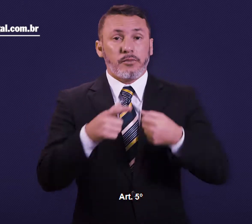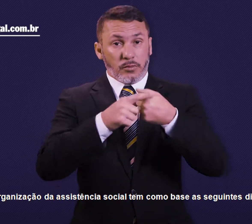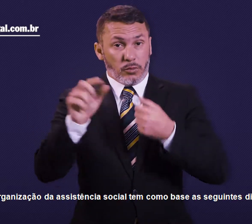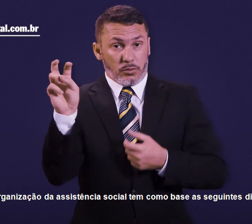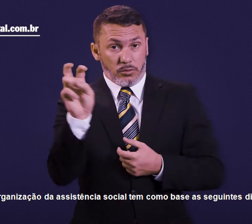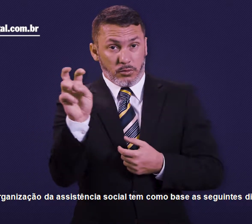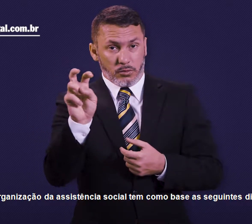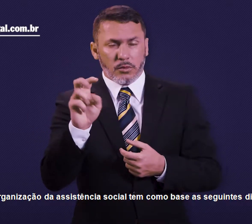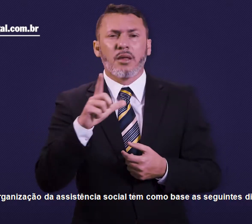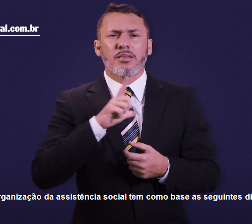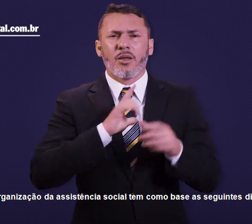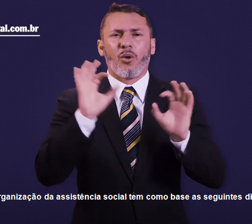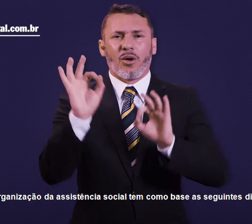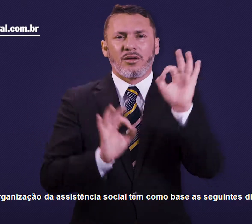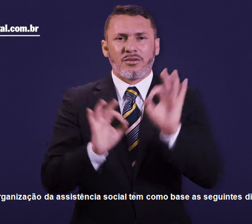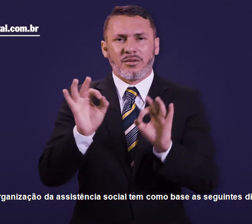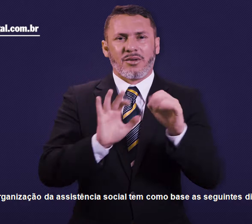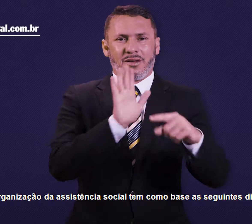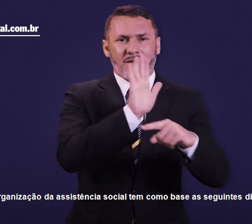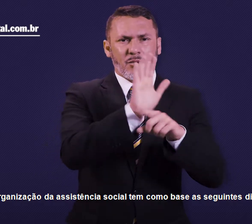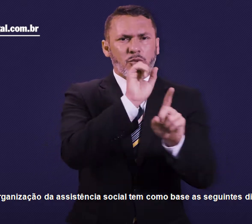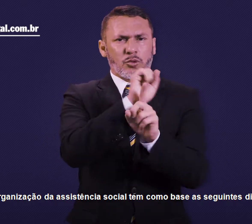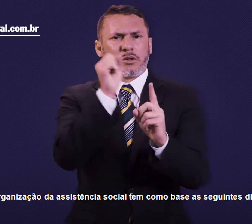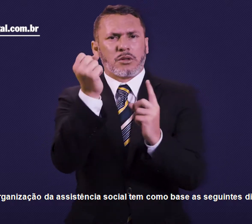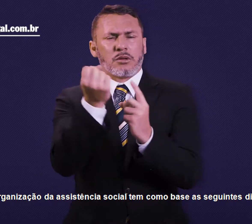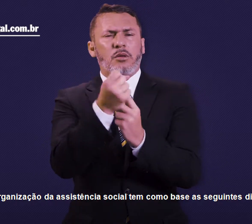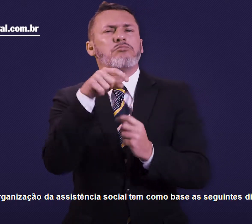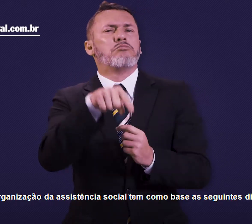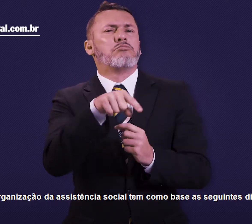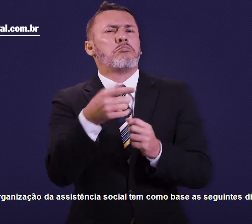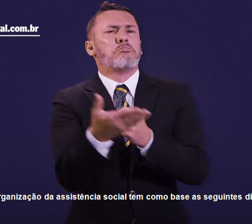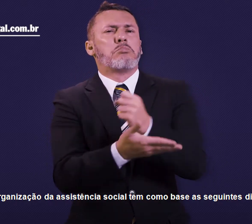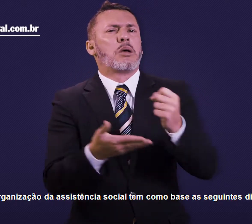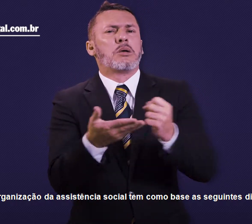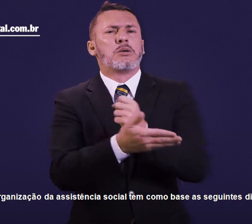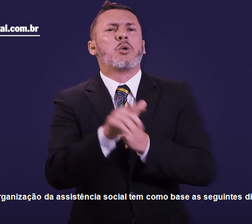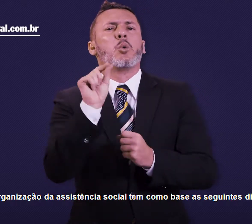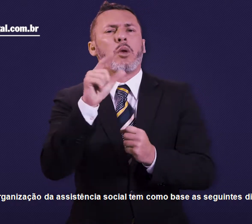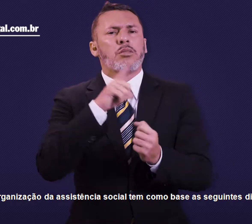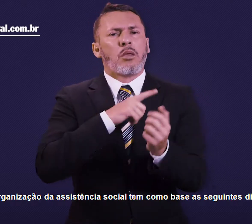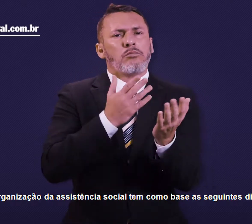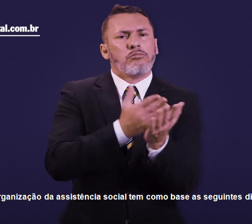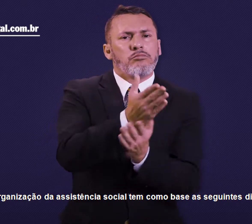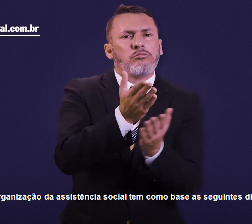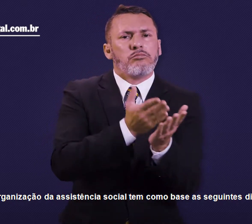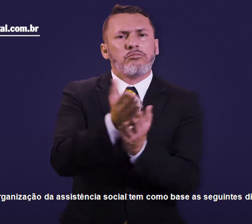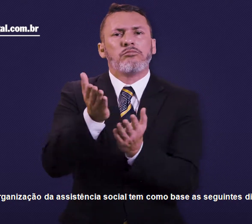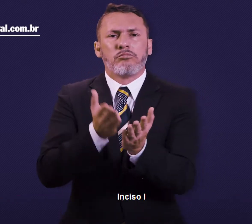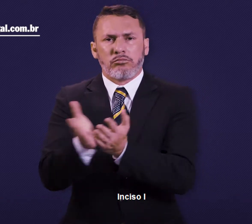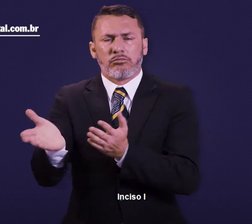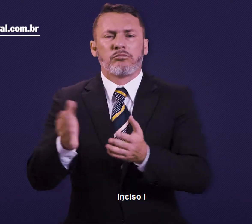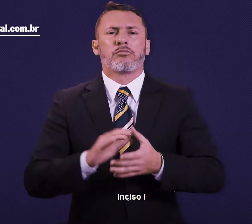A organização da assistência social tem como base as seguintes diretrizes. Inciso